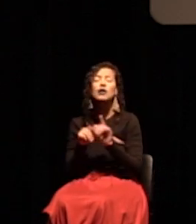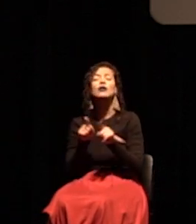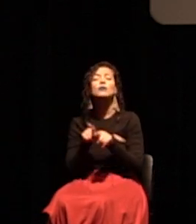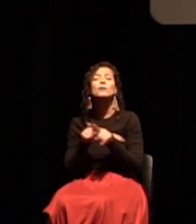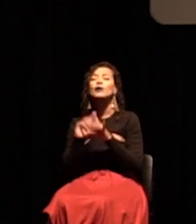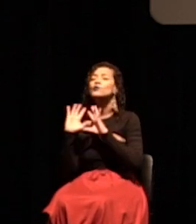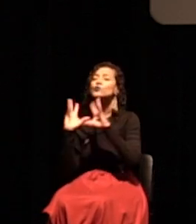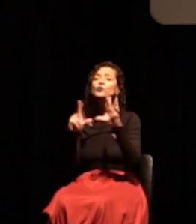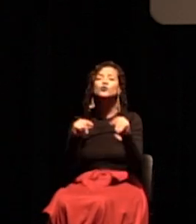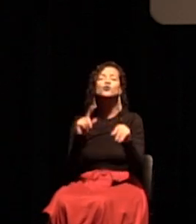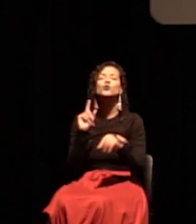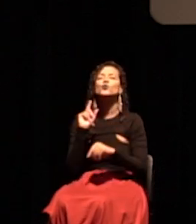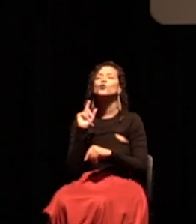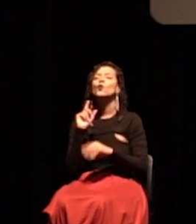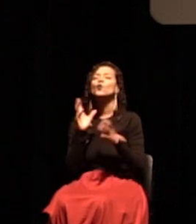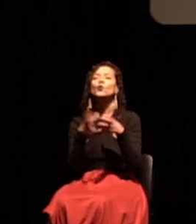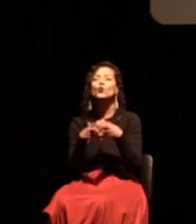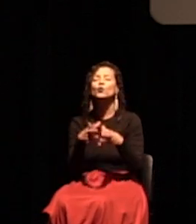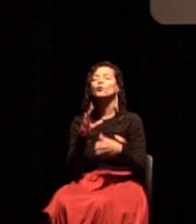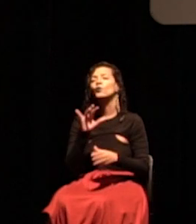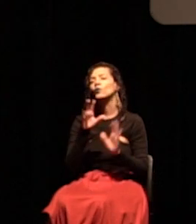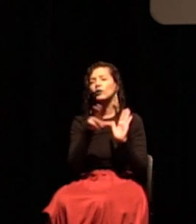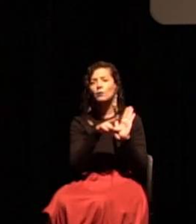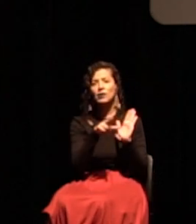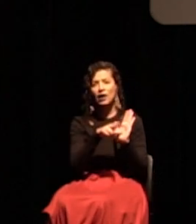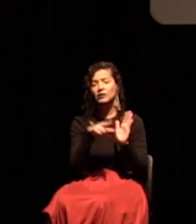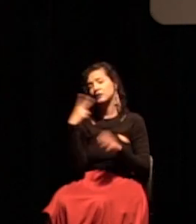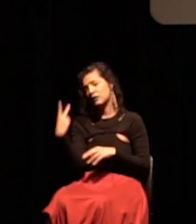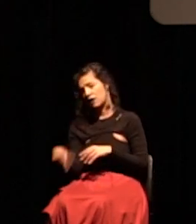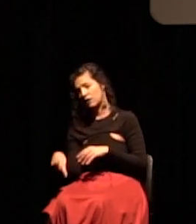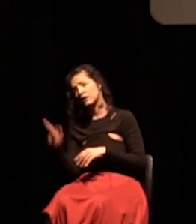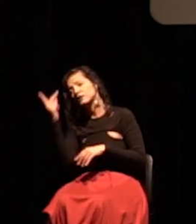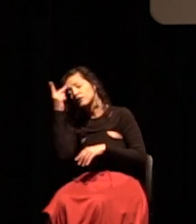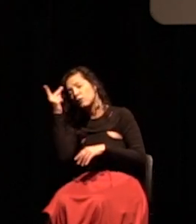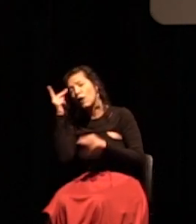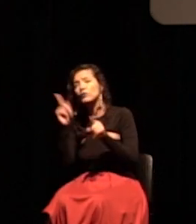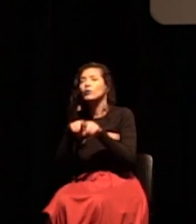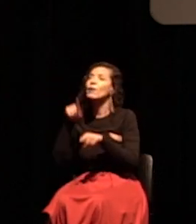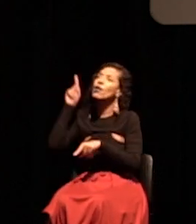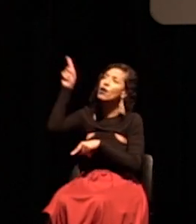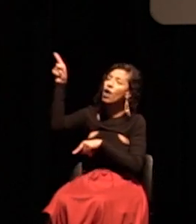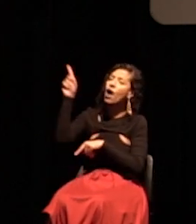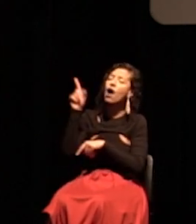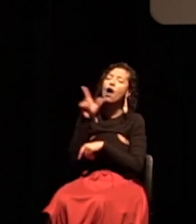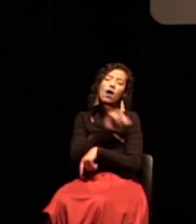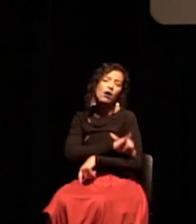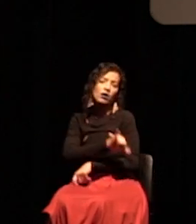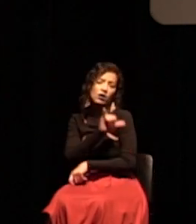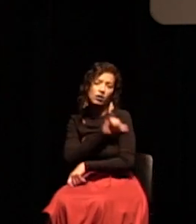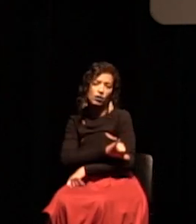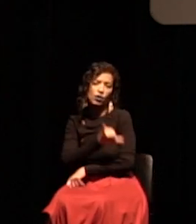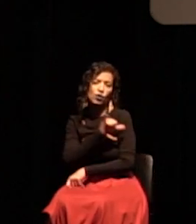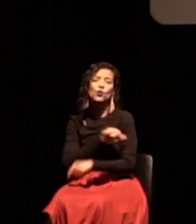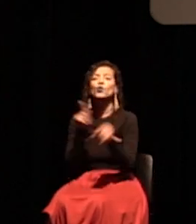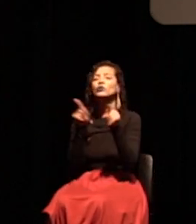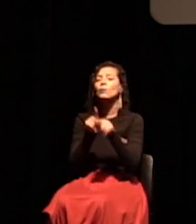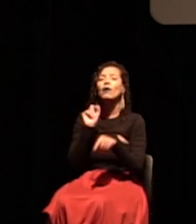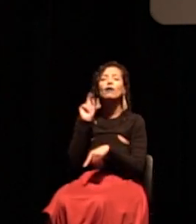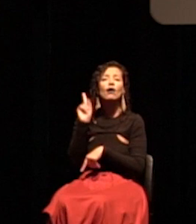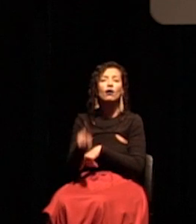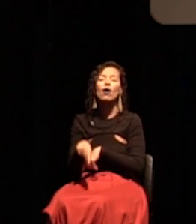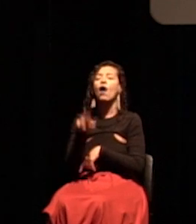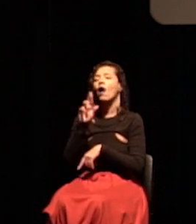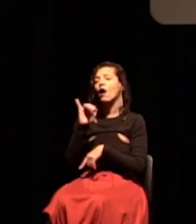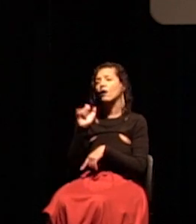equipe do IMS, tanto daqui de São Paulo quanto do Rio, assim como a Raquel,